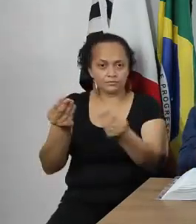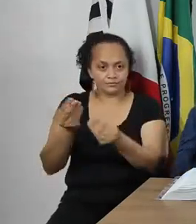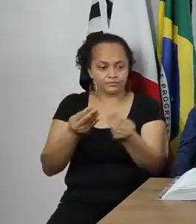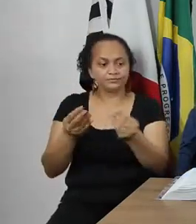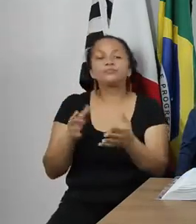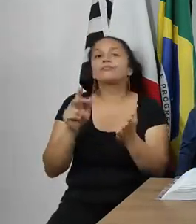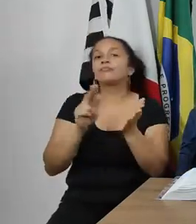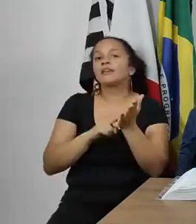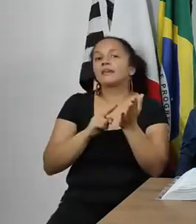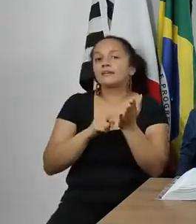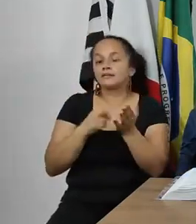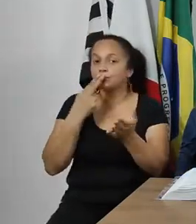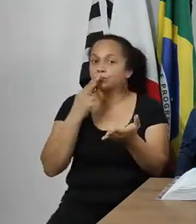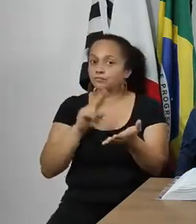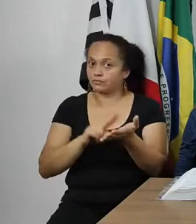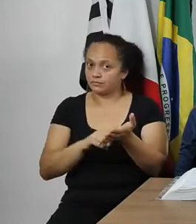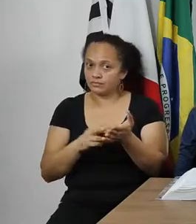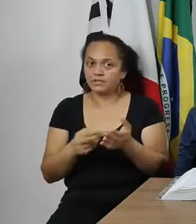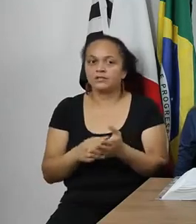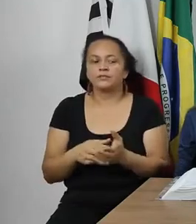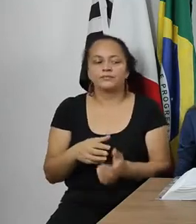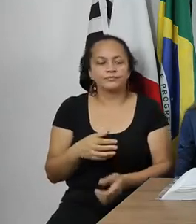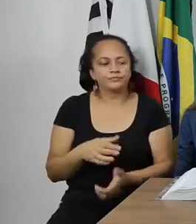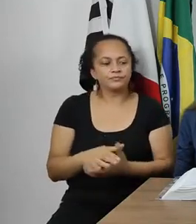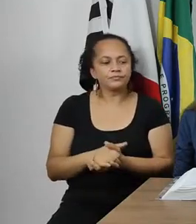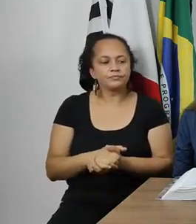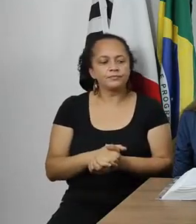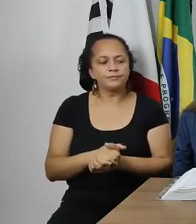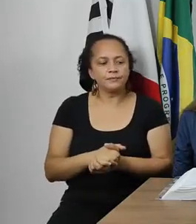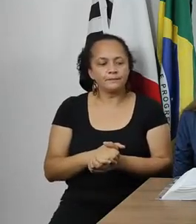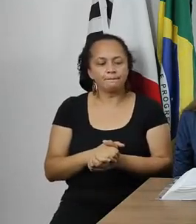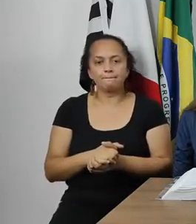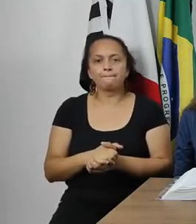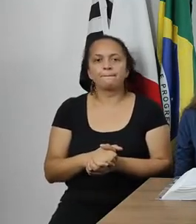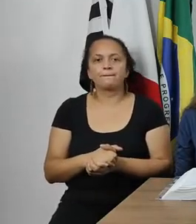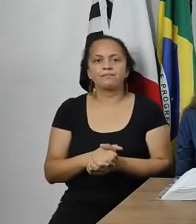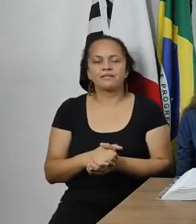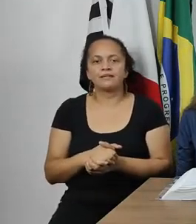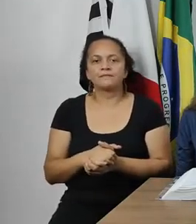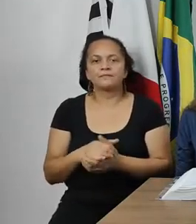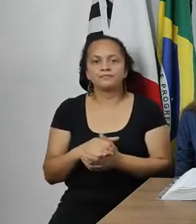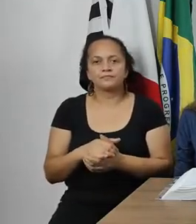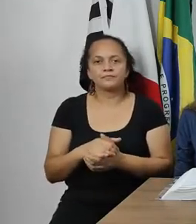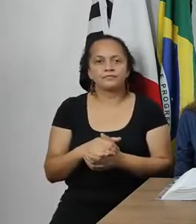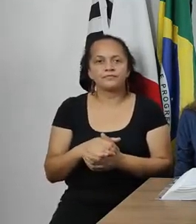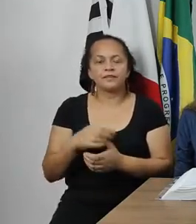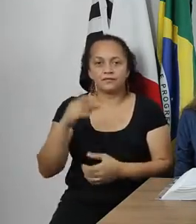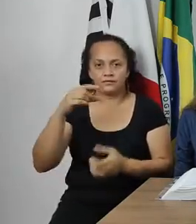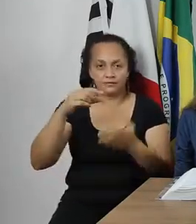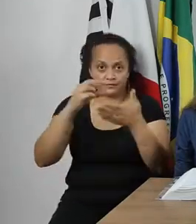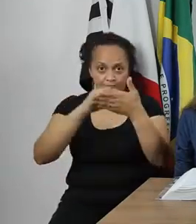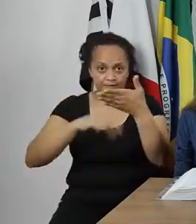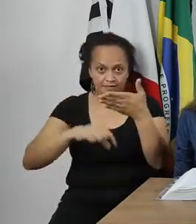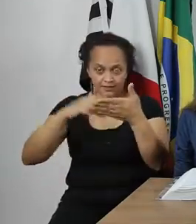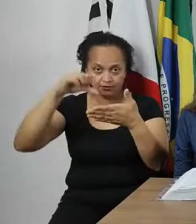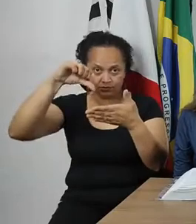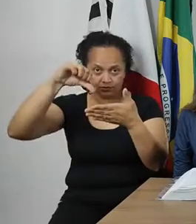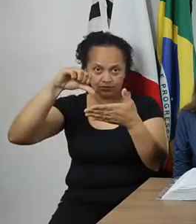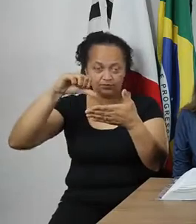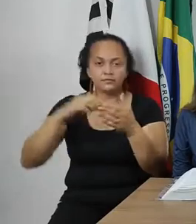vocês, ler essa carta que esse rei da Síria enviou. Está lá no versículo 9, do capítulo